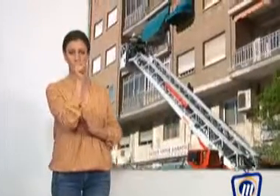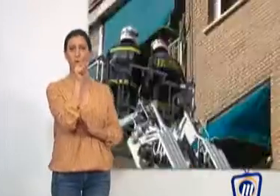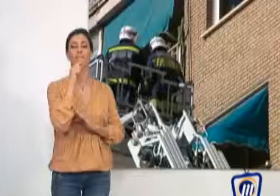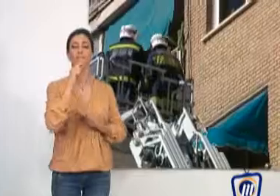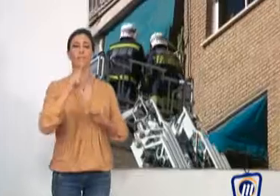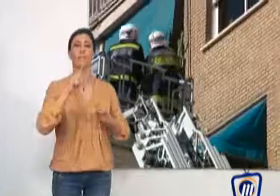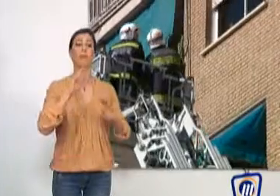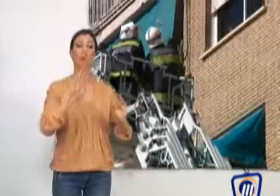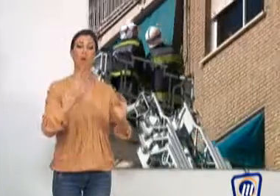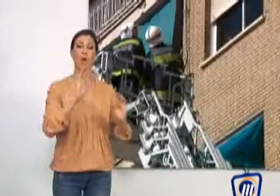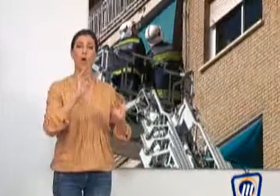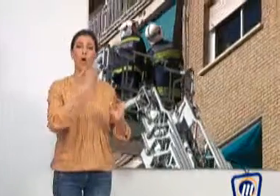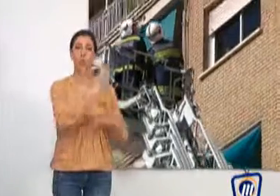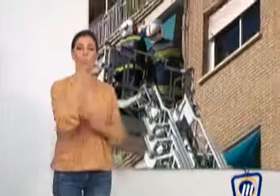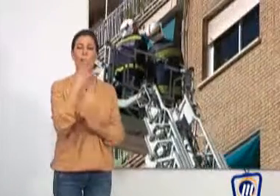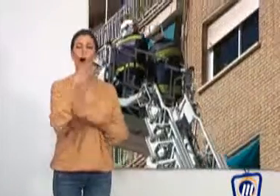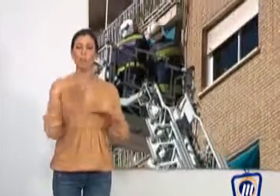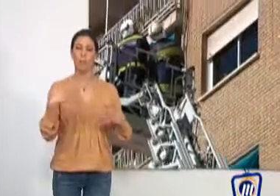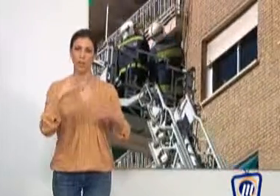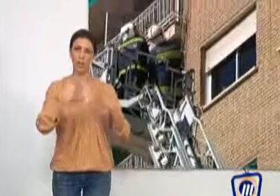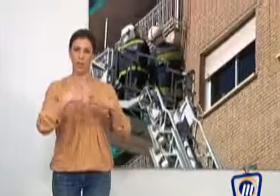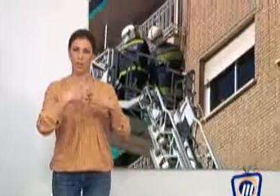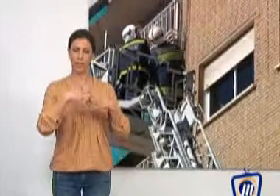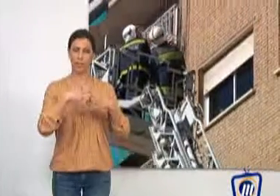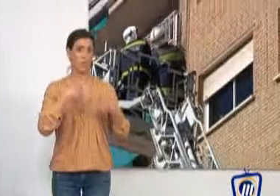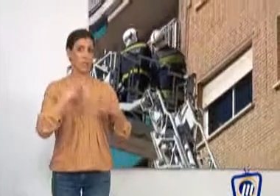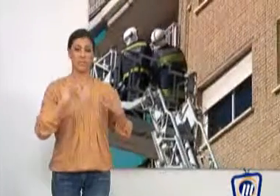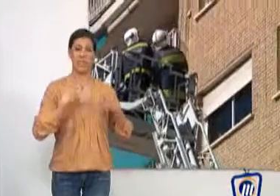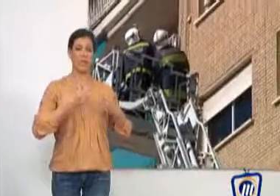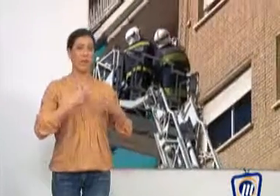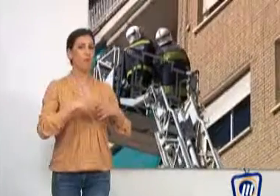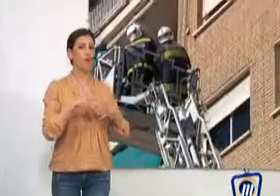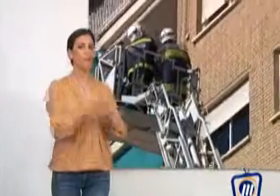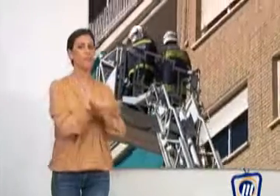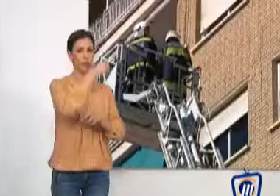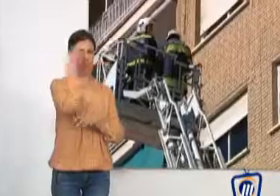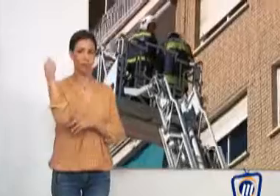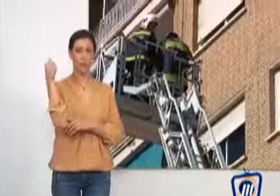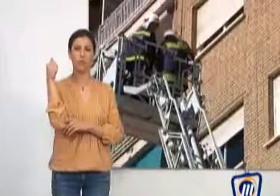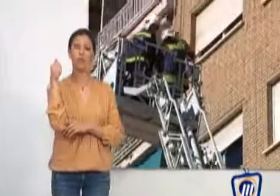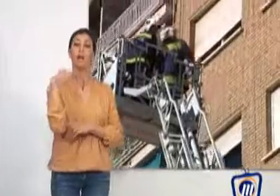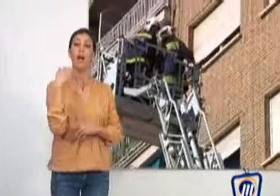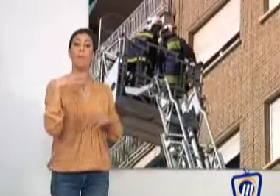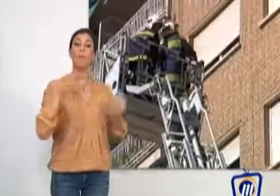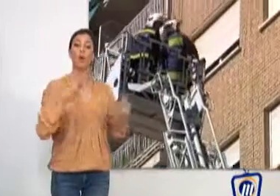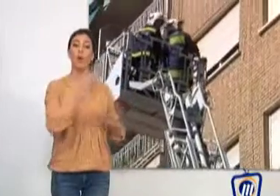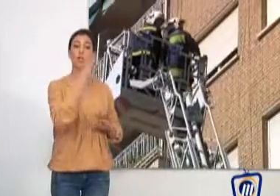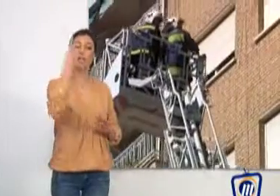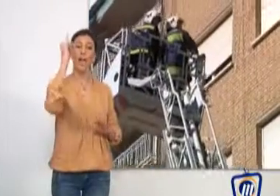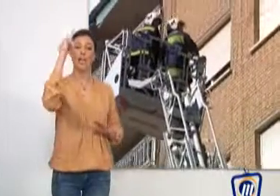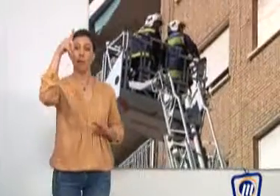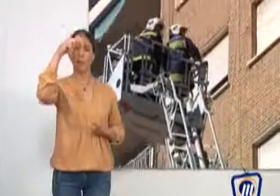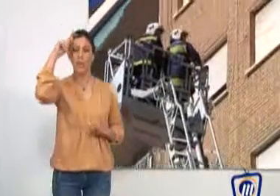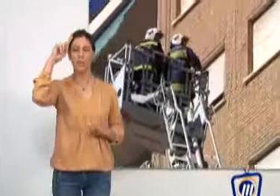ese día previsto que los cuatro que están en fabricación este en operativos antes del verano los tres que